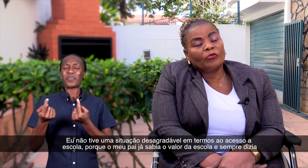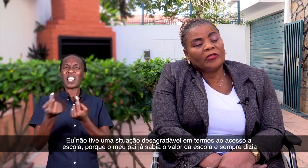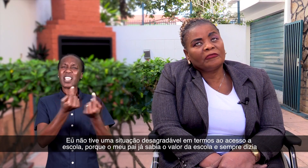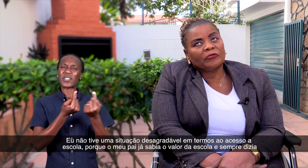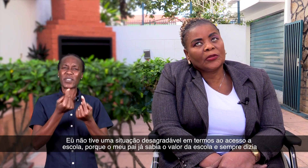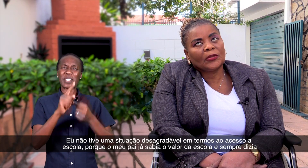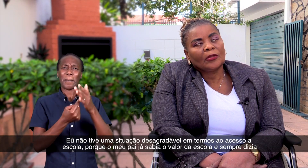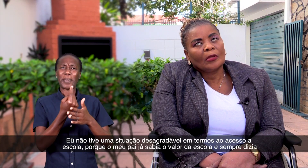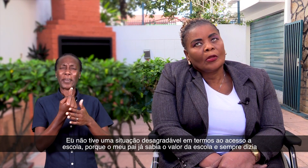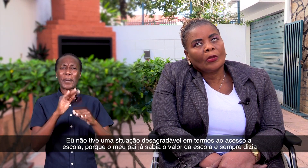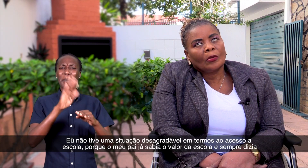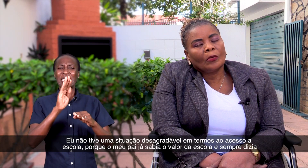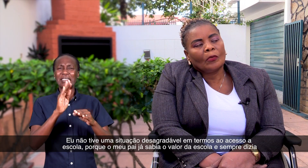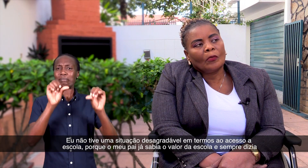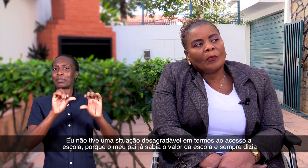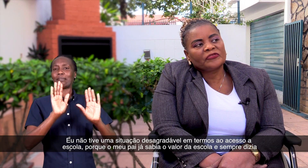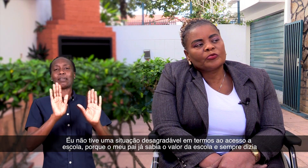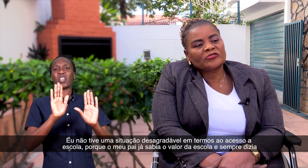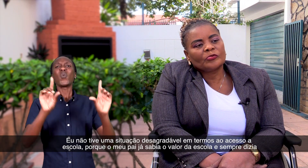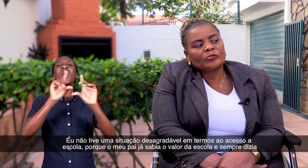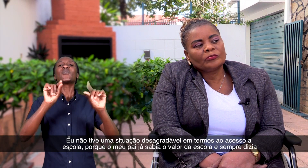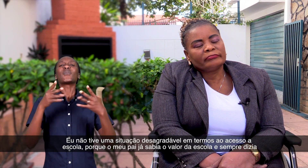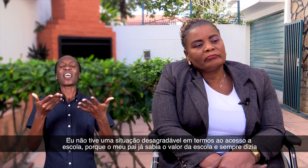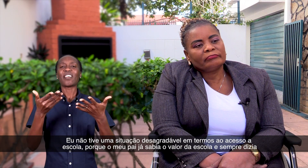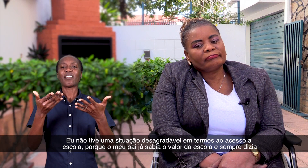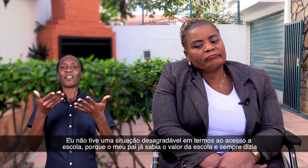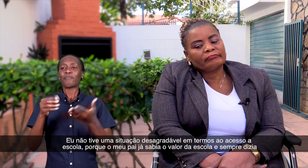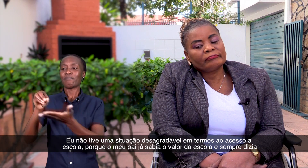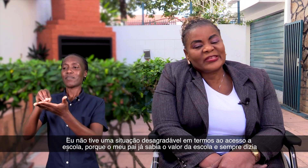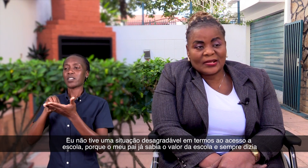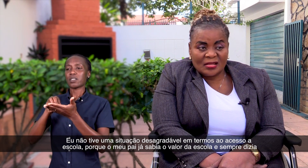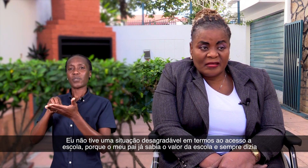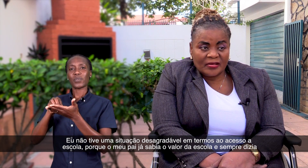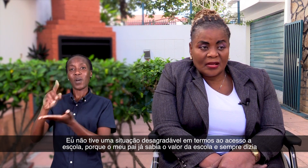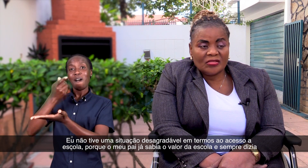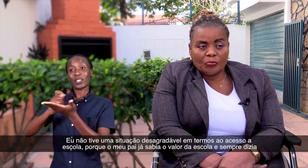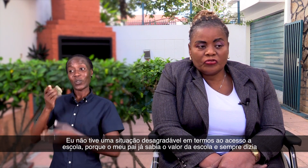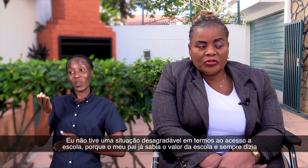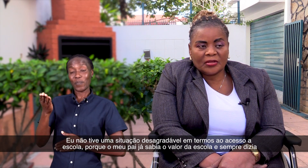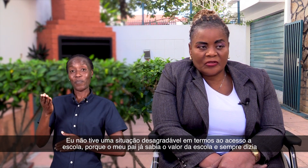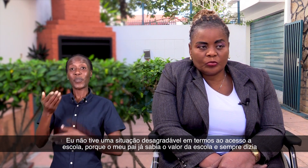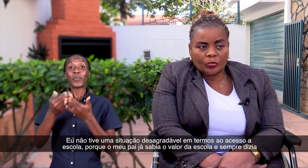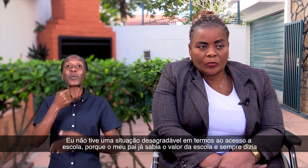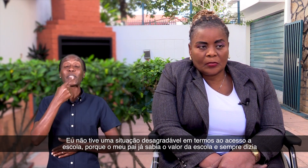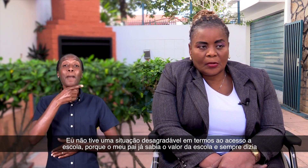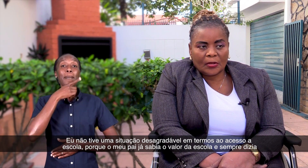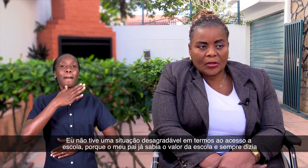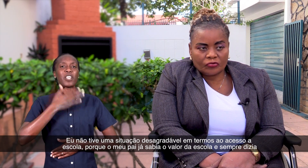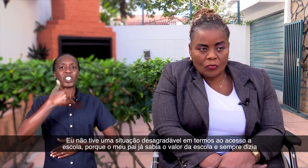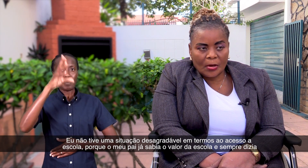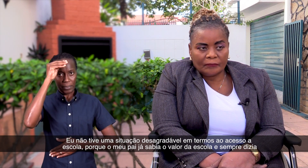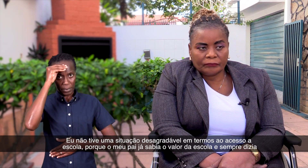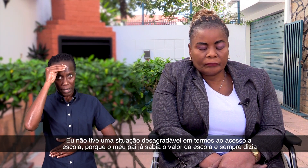Eu não tive uma situação desagradável em termos de acesso